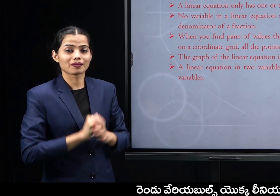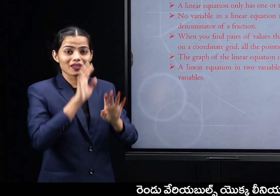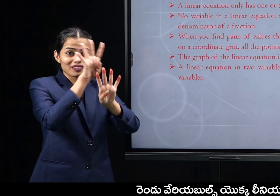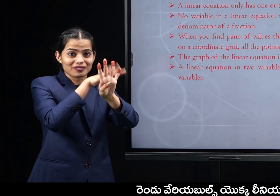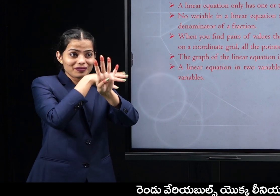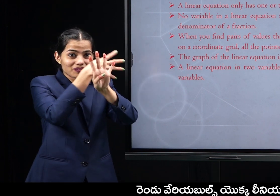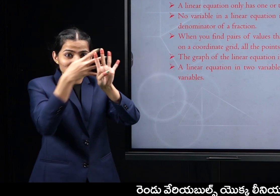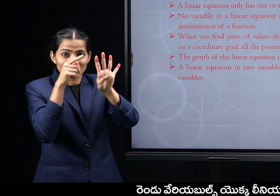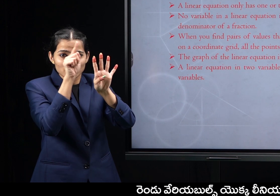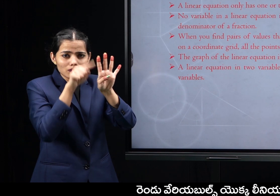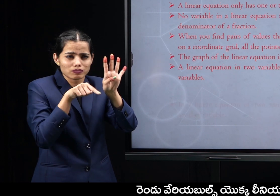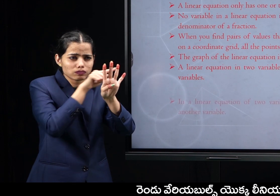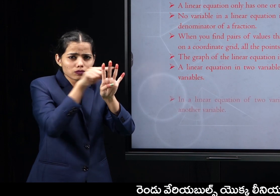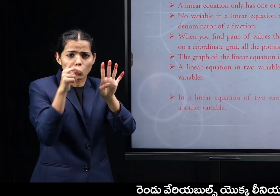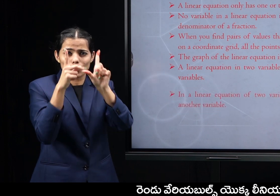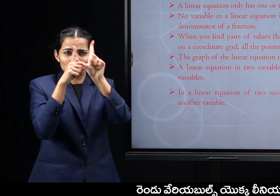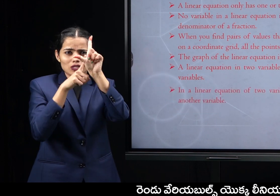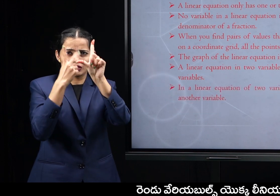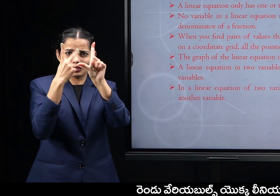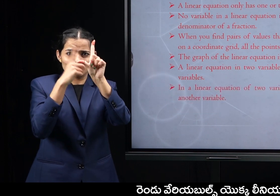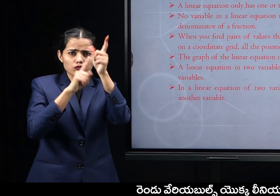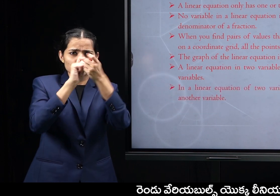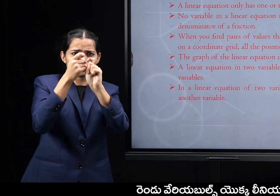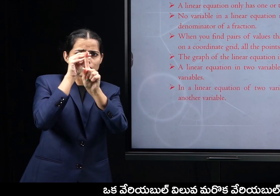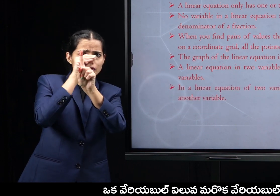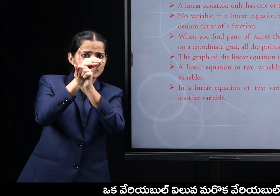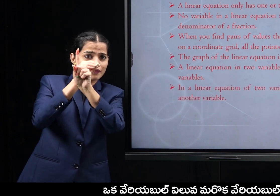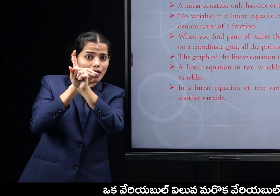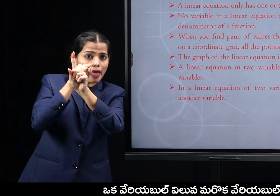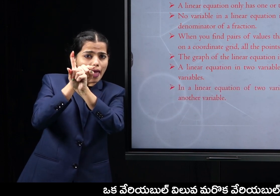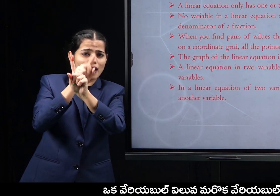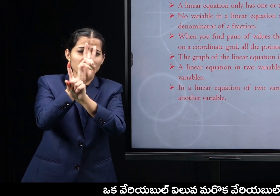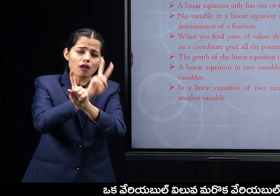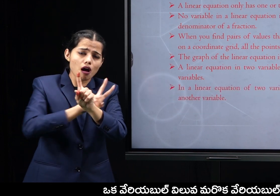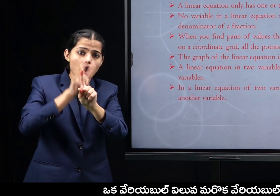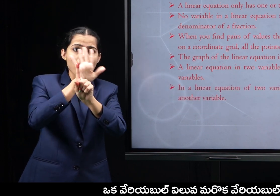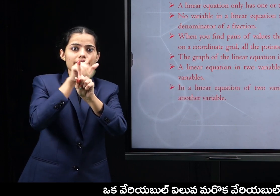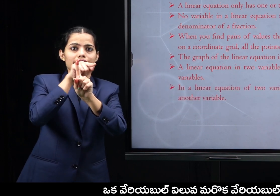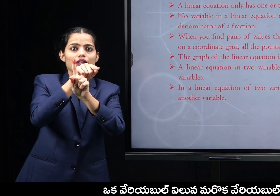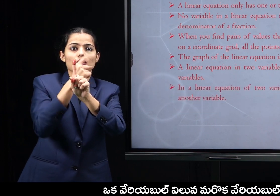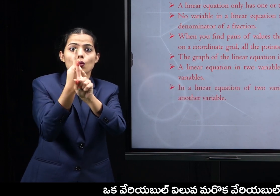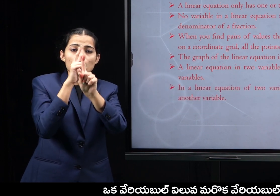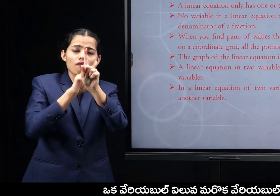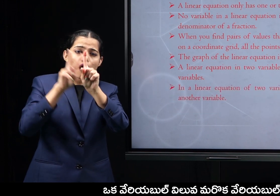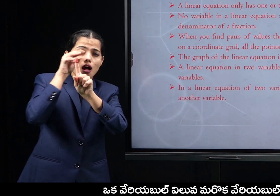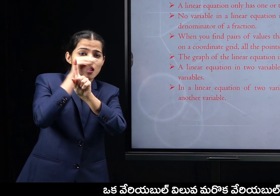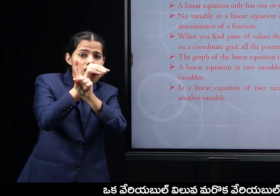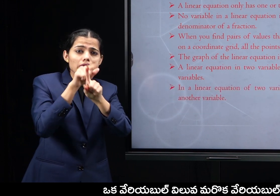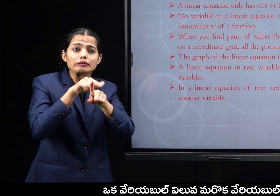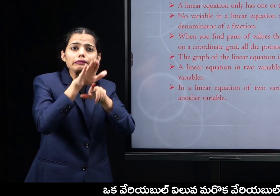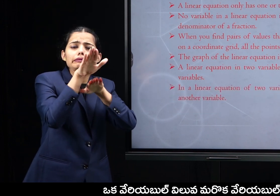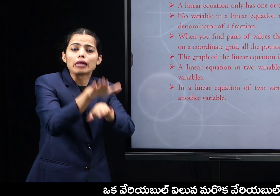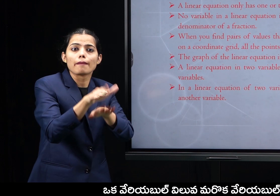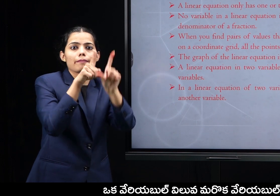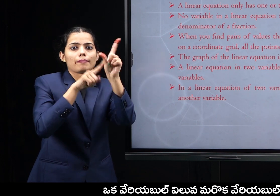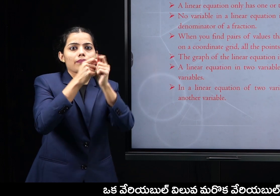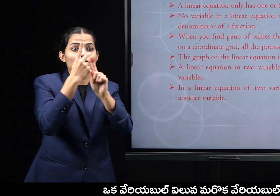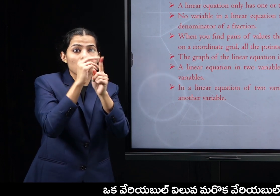రెండు వేరియబుల్స్ యొక్క లీనియర్ ఈక్వేషన్లో ఒక వేరియబుల్ విలువ మరొక వేరియబుల్పై ఆధారపడి ఉంటుంది.